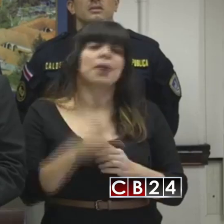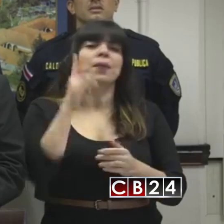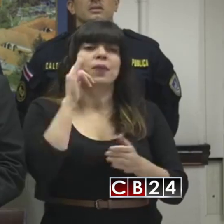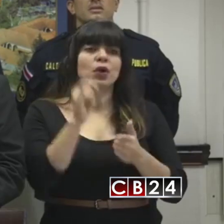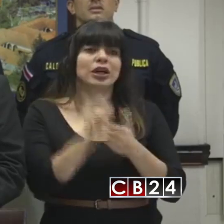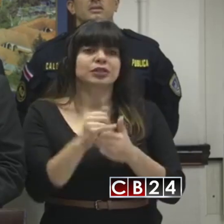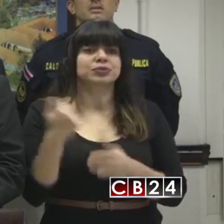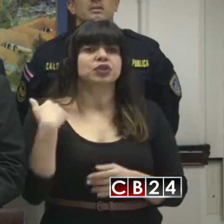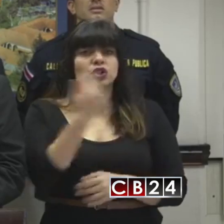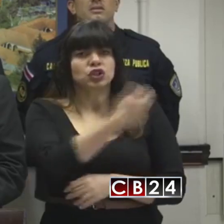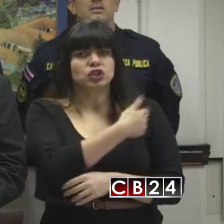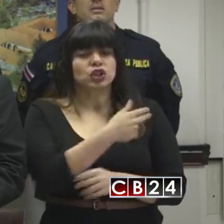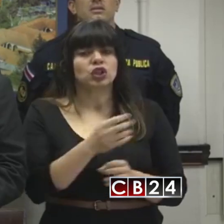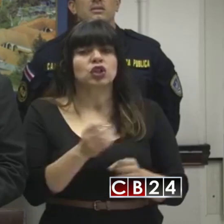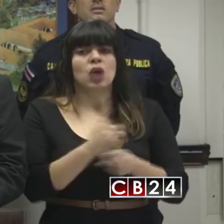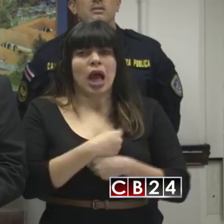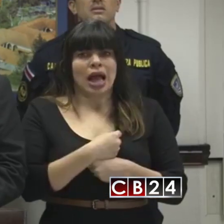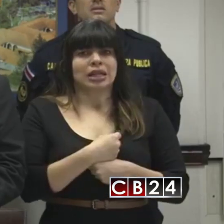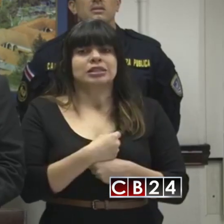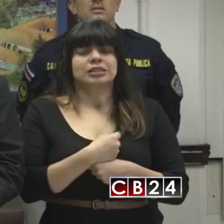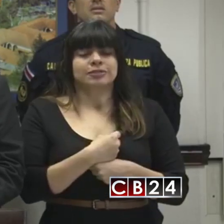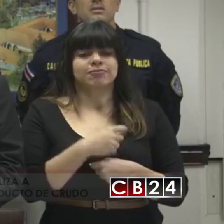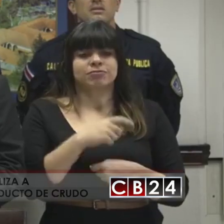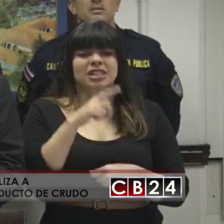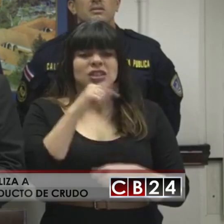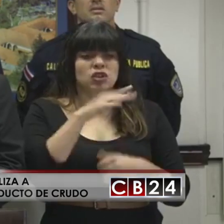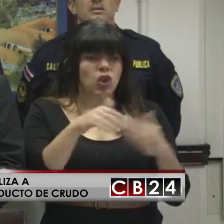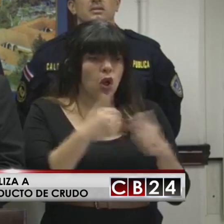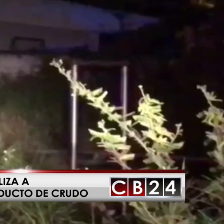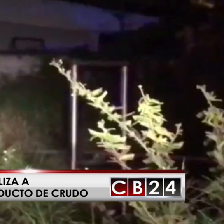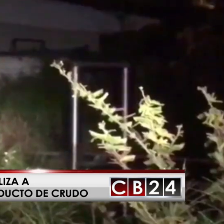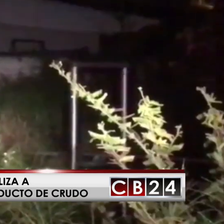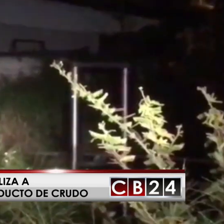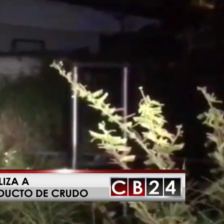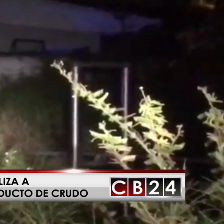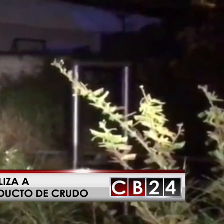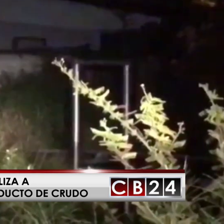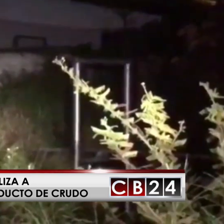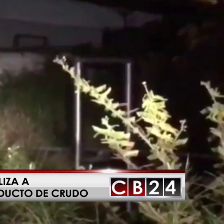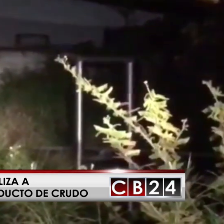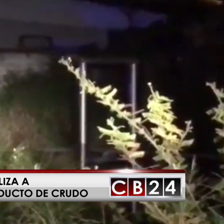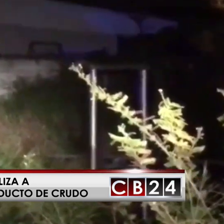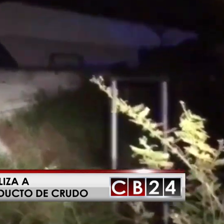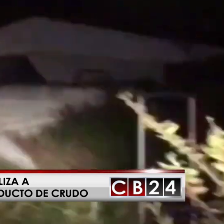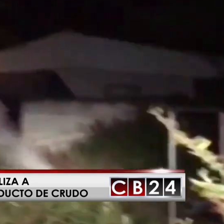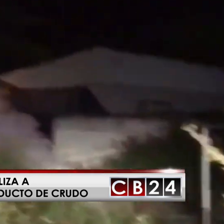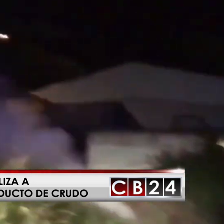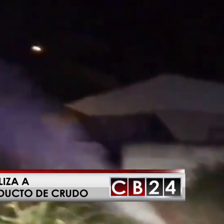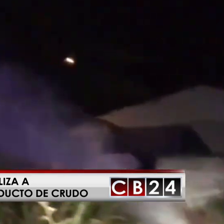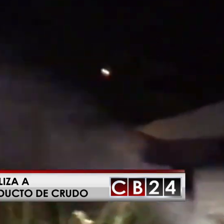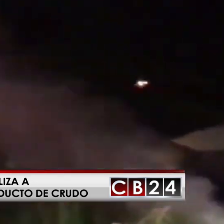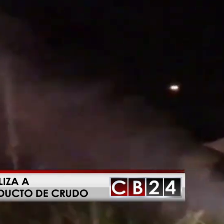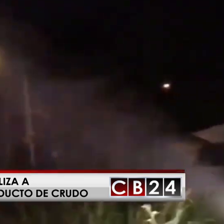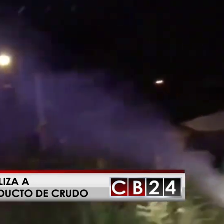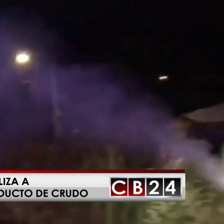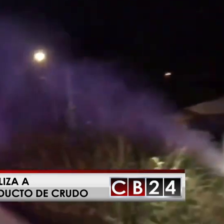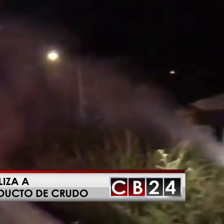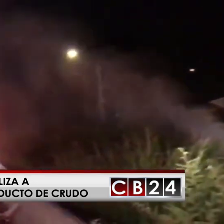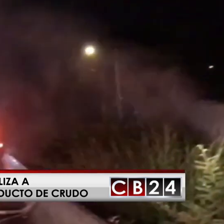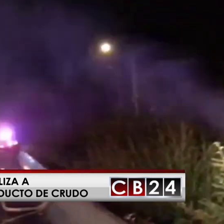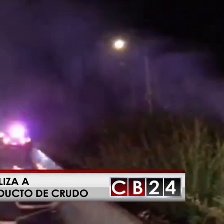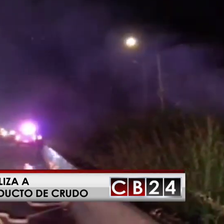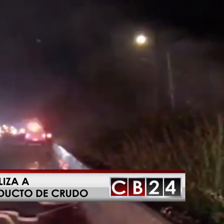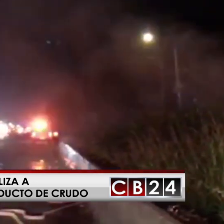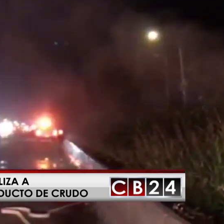Por lo tanto, nosotros hacemos responsables de todos estos acontecimientos por una concatenación y relación de hechos. Lo que